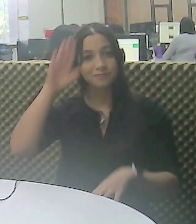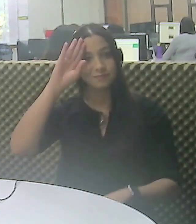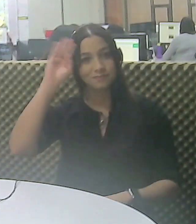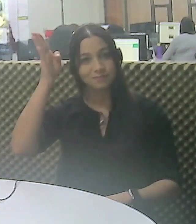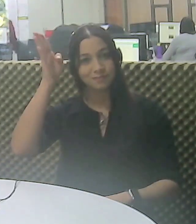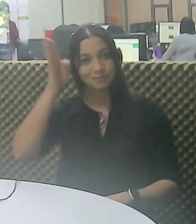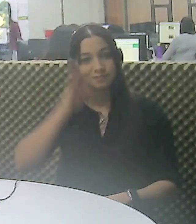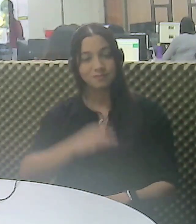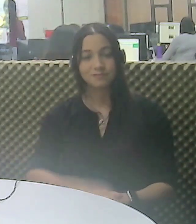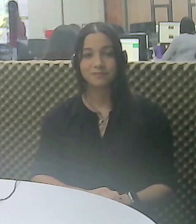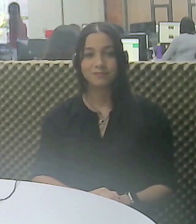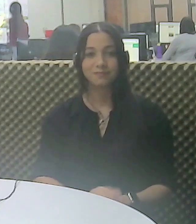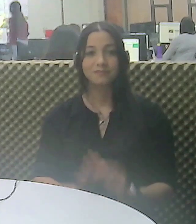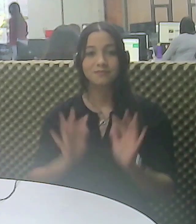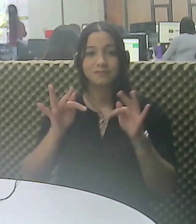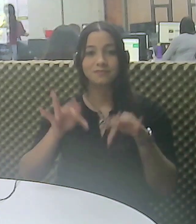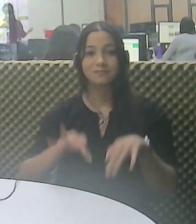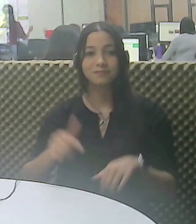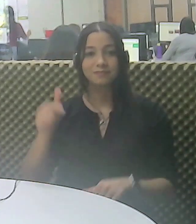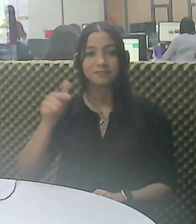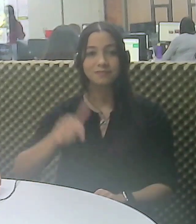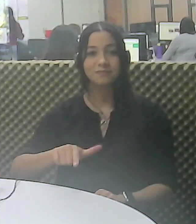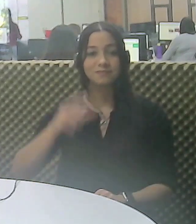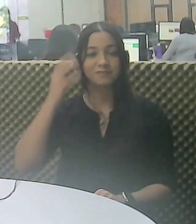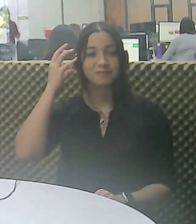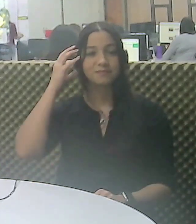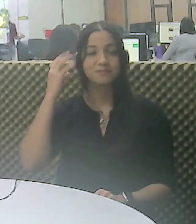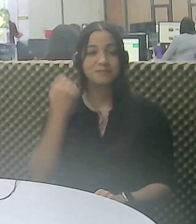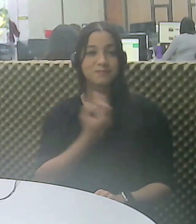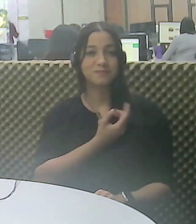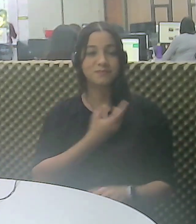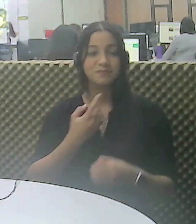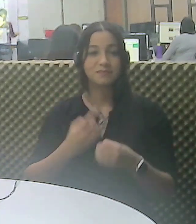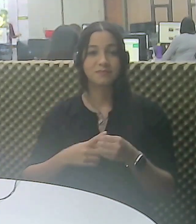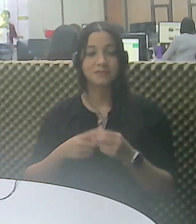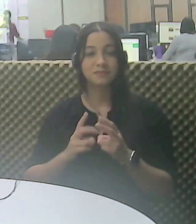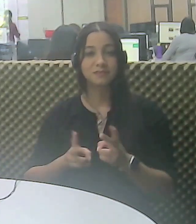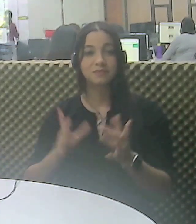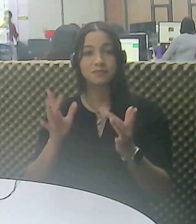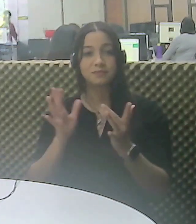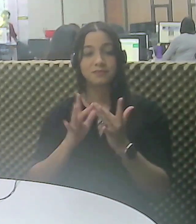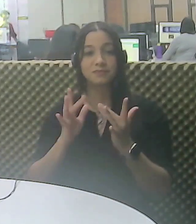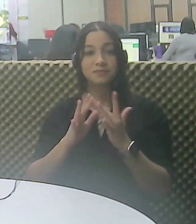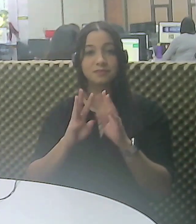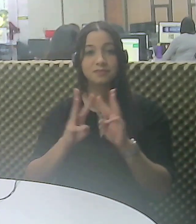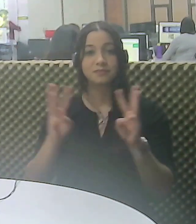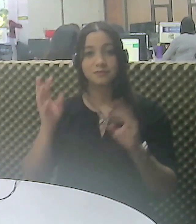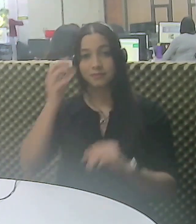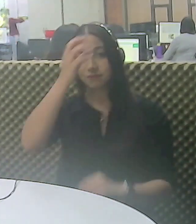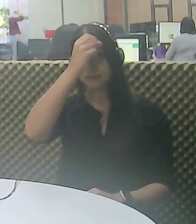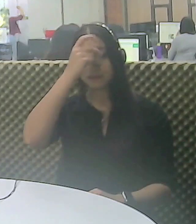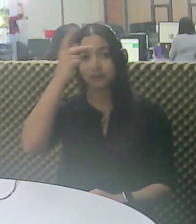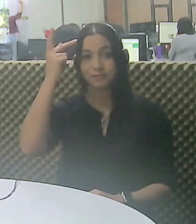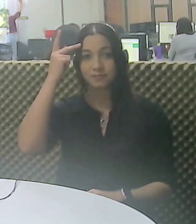fazer bem. Até mais. Fica por aqui mais uma edição do programa da Rádio Nossa Cidade.